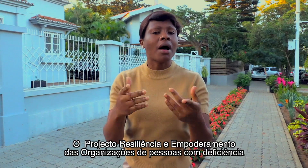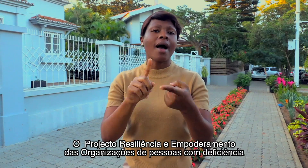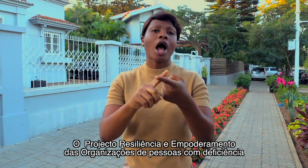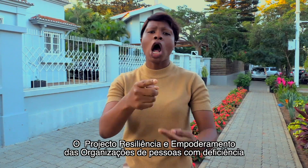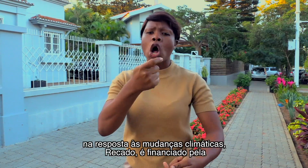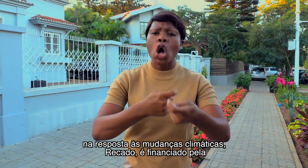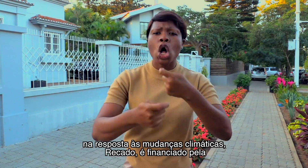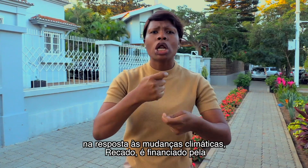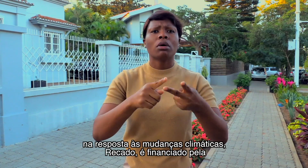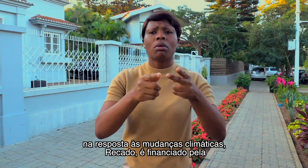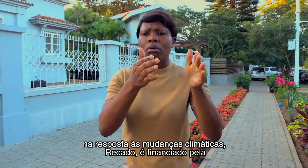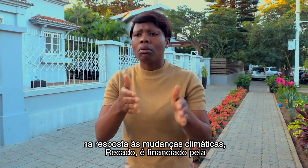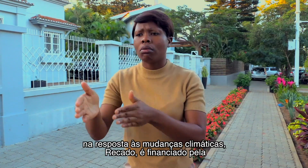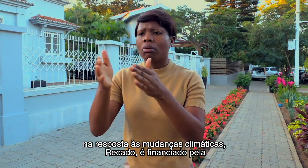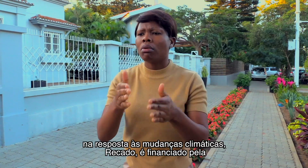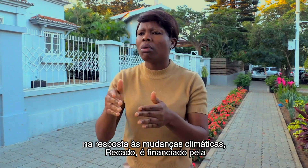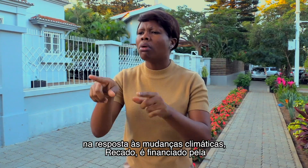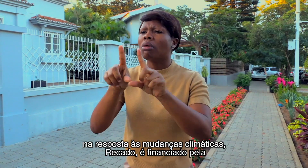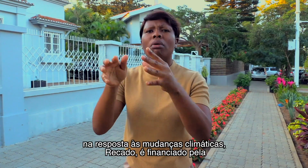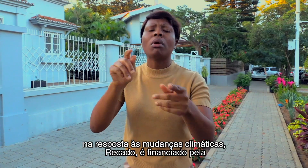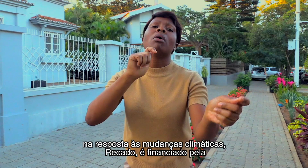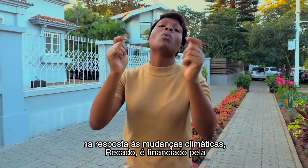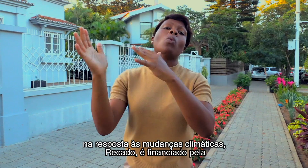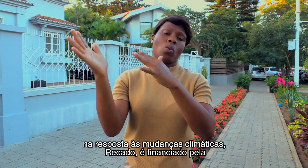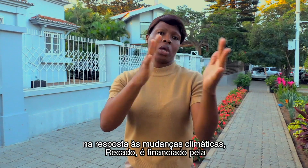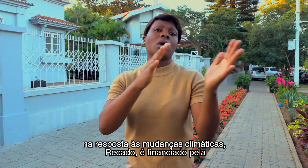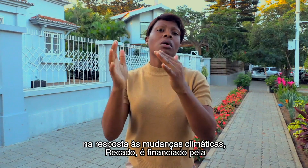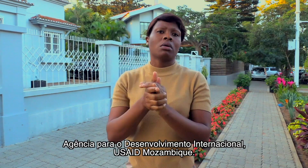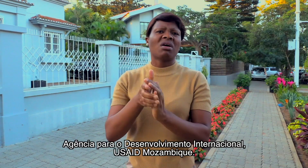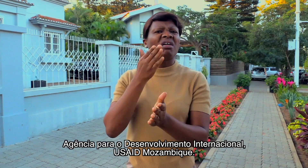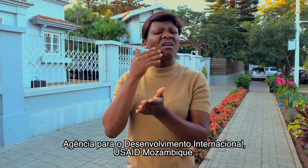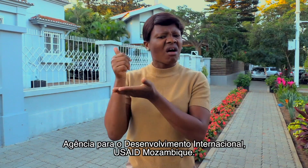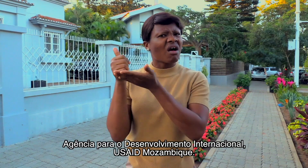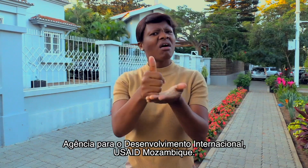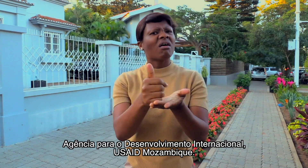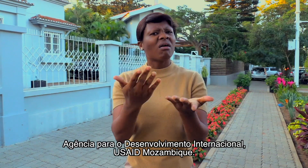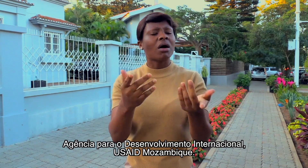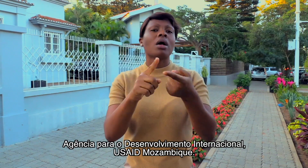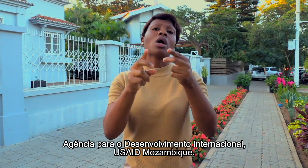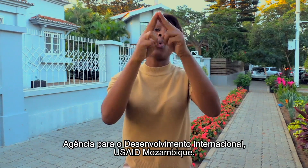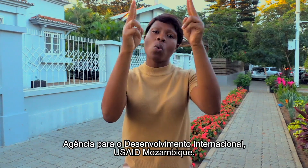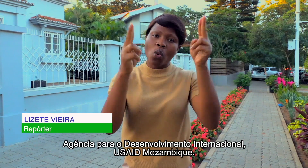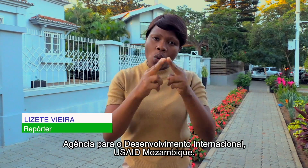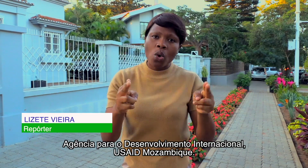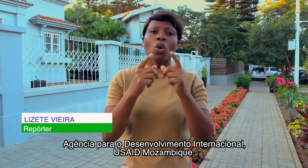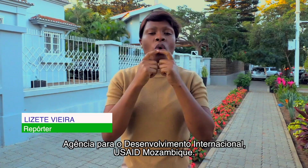com Deficiência na Resposta às Mudanças Climáticas Recado é financiado pela Agência para o Desenvolvimento Internacional, USAID de